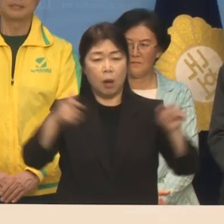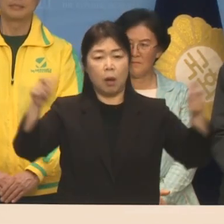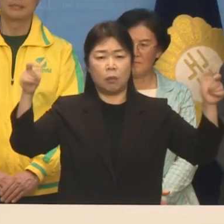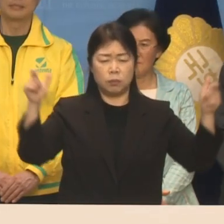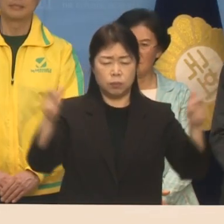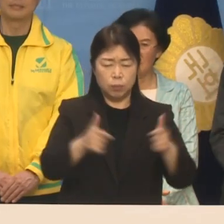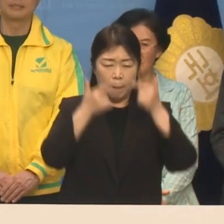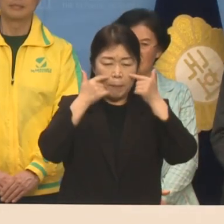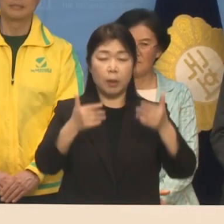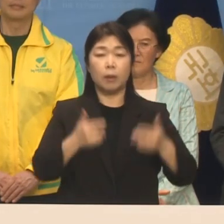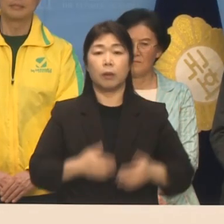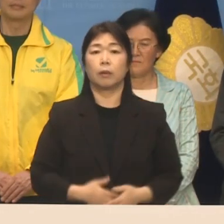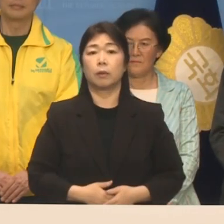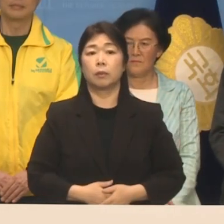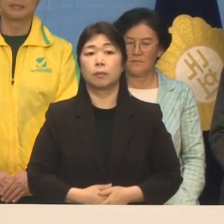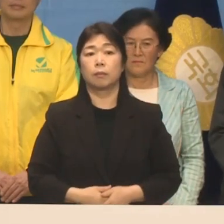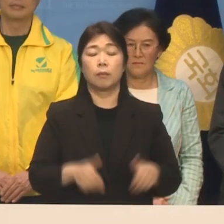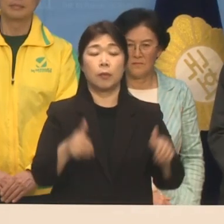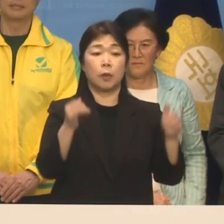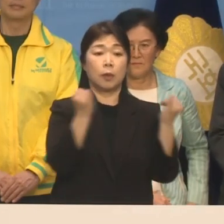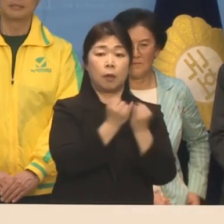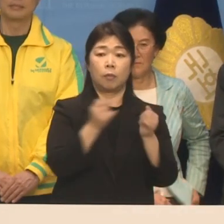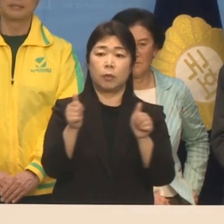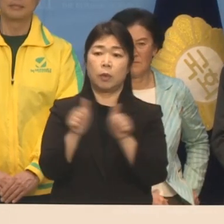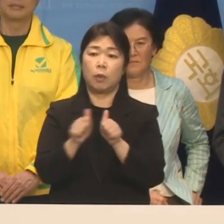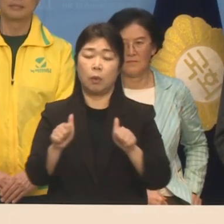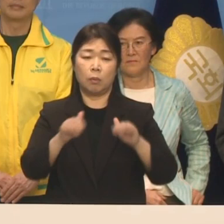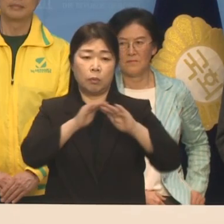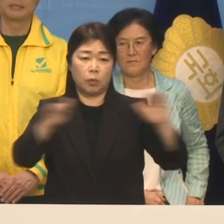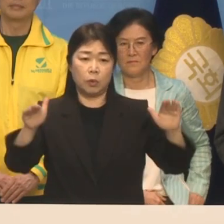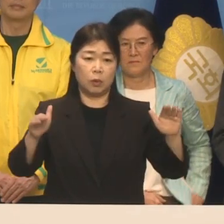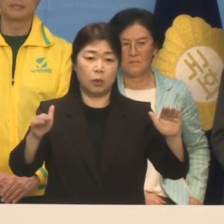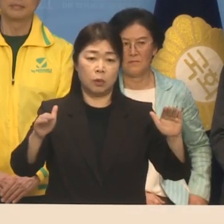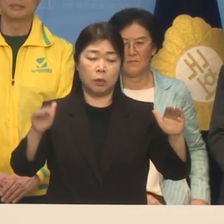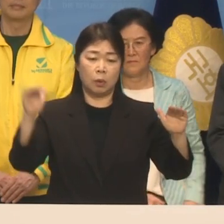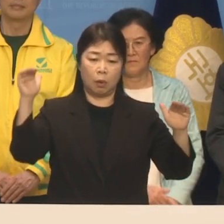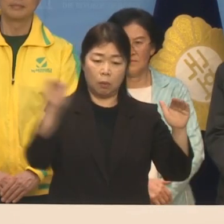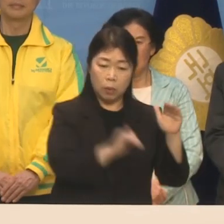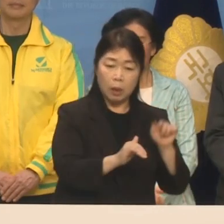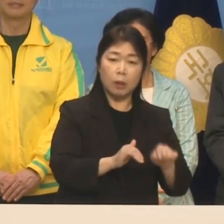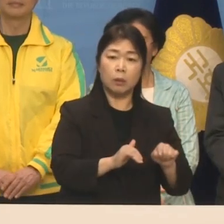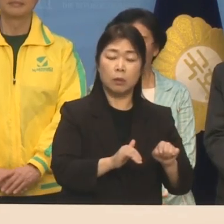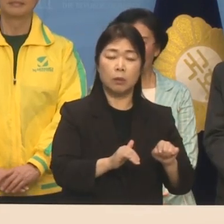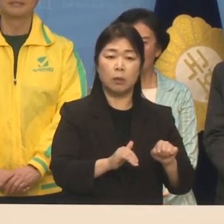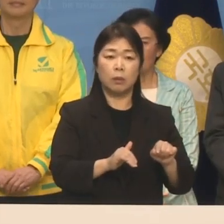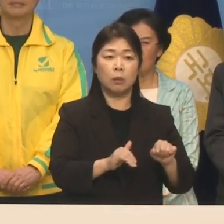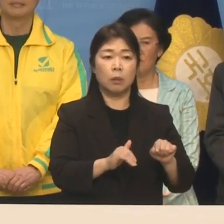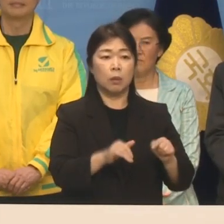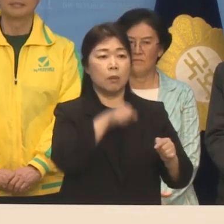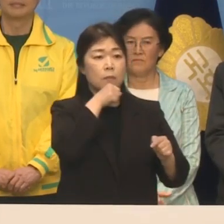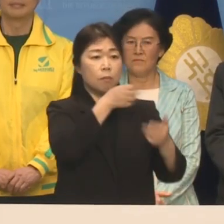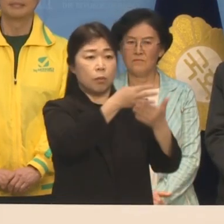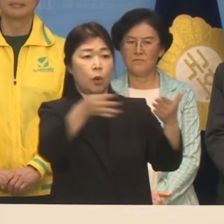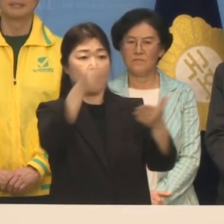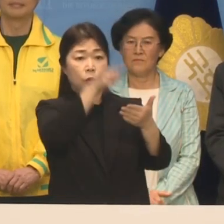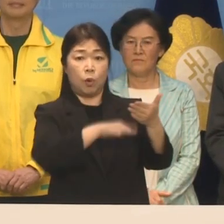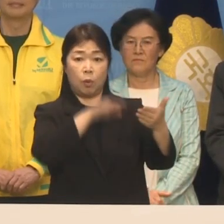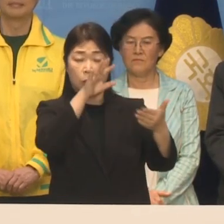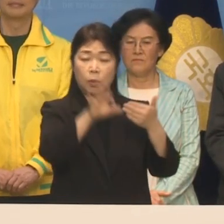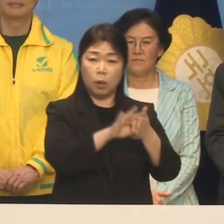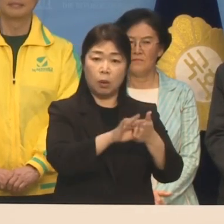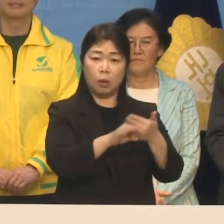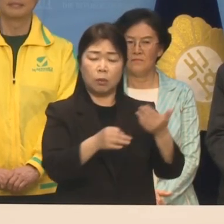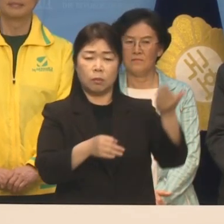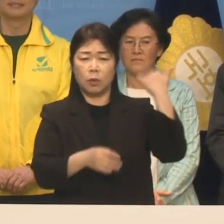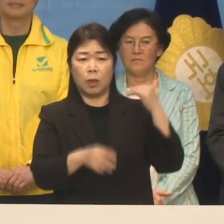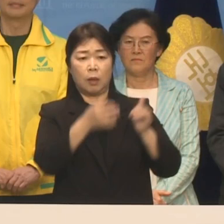상황입니다. 성평등의 후퇴가 숫자로도 그리고 내용적으로도 광범위하게 보여지고 있는